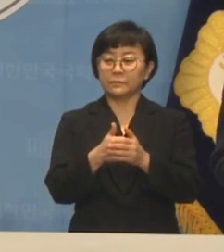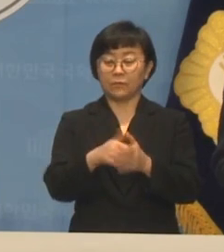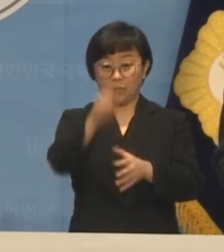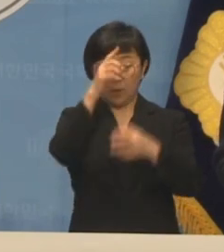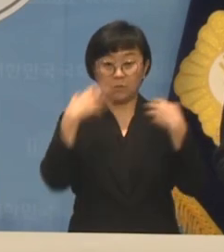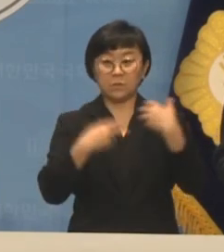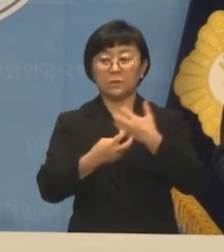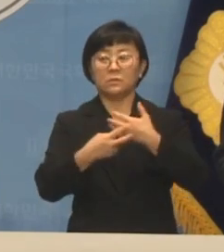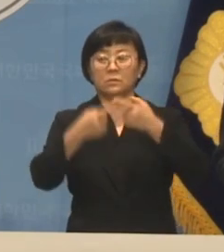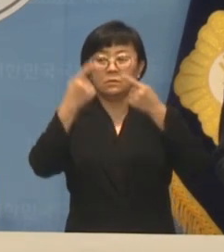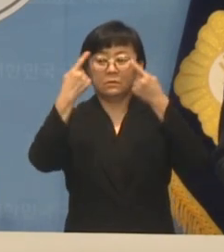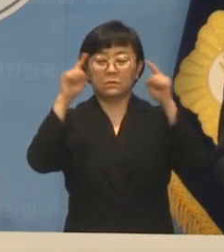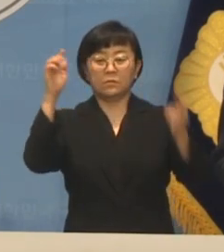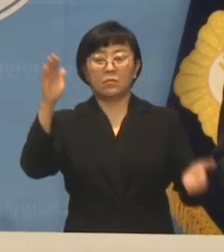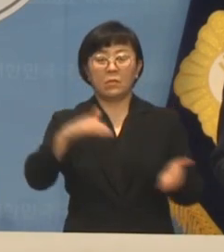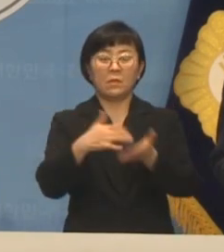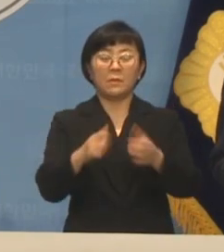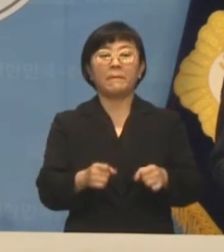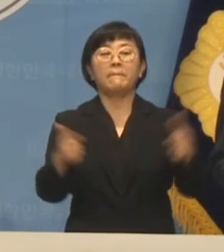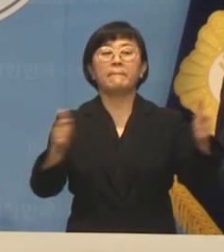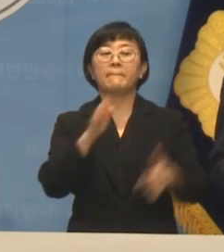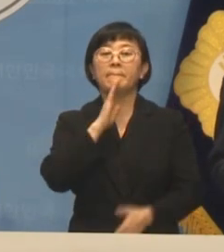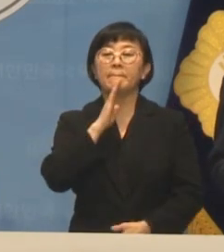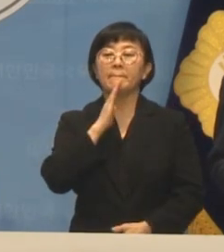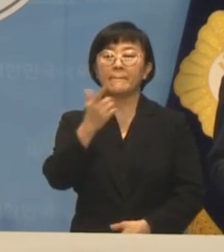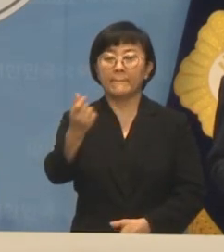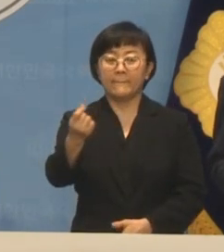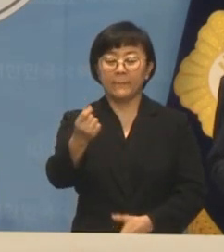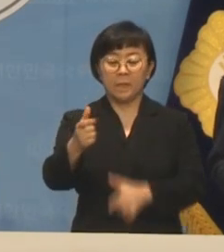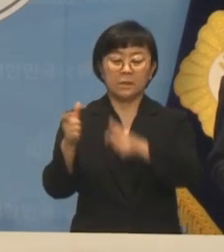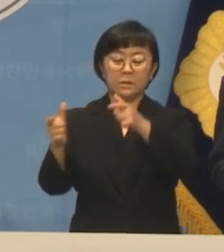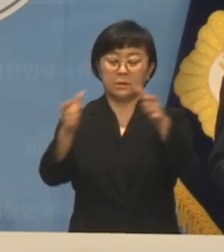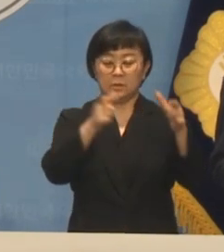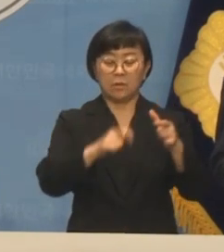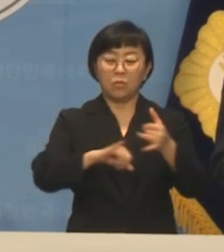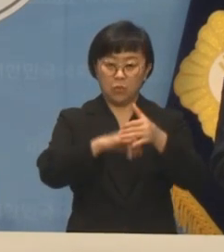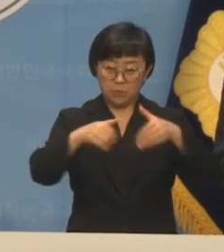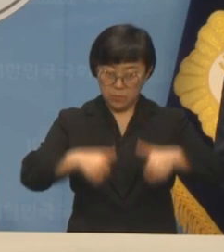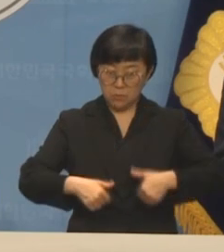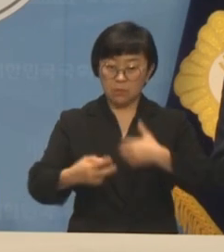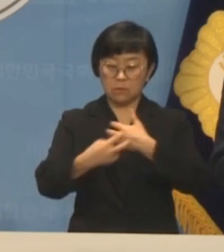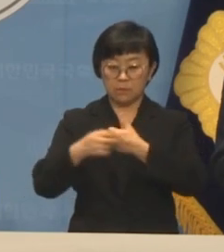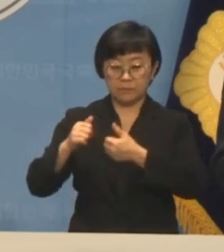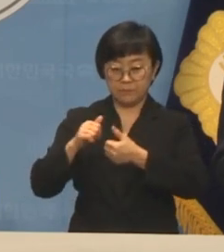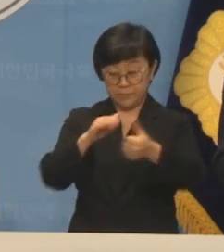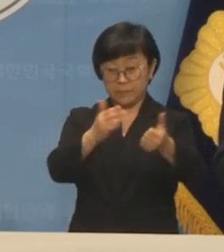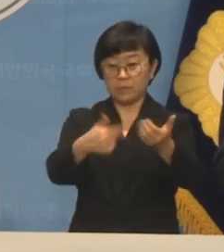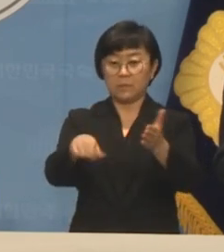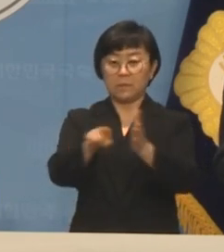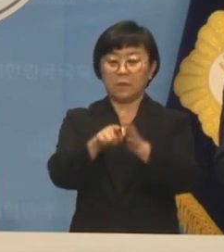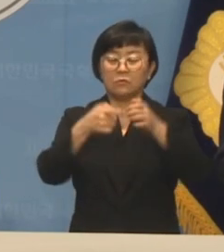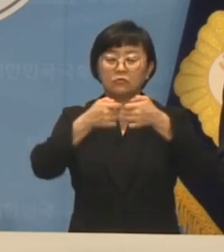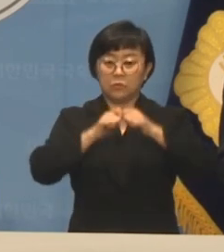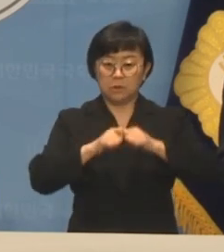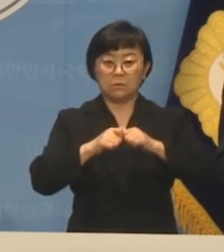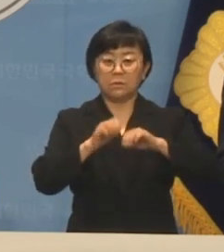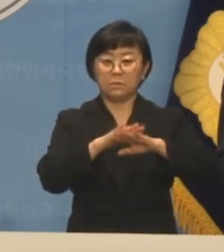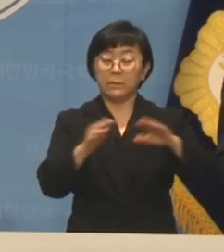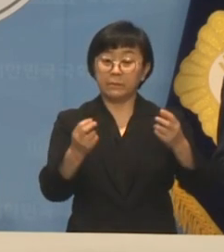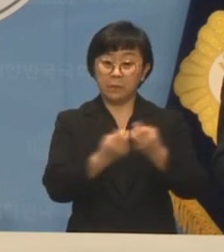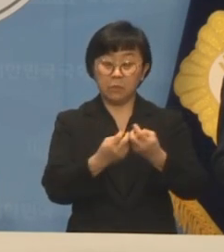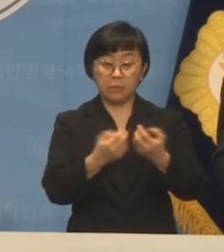정부의 의대 정원 확대도 필요하지만 지역 필수 의료에 배치하기 위한 구체적인 대안이